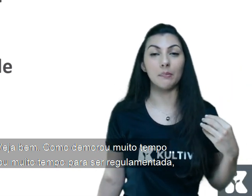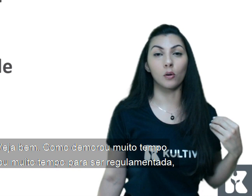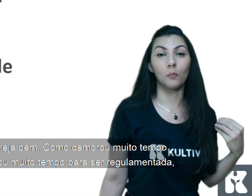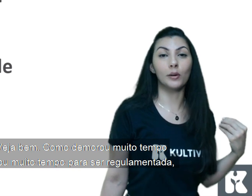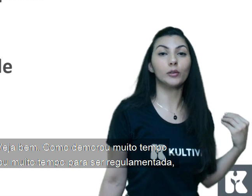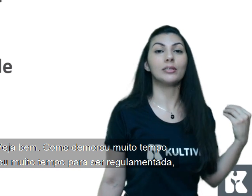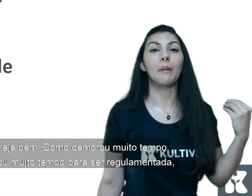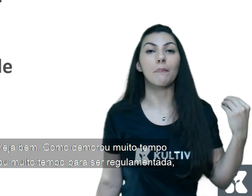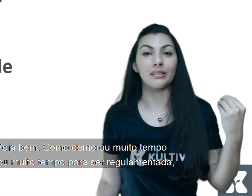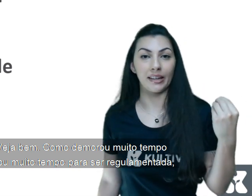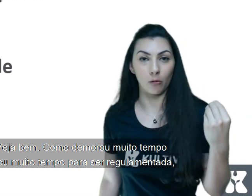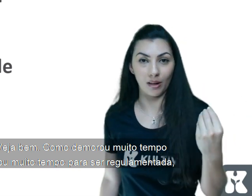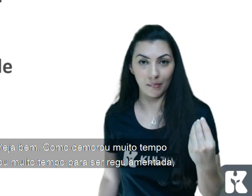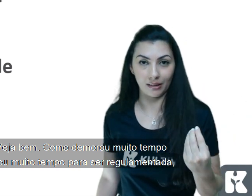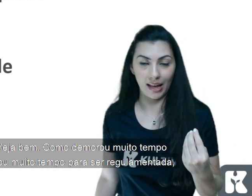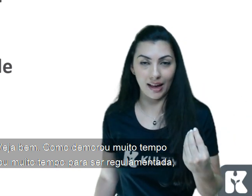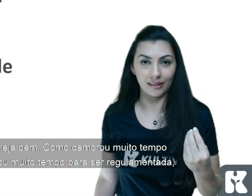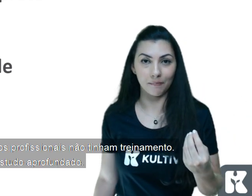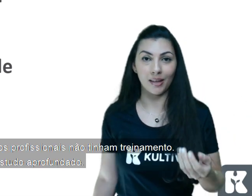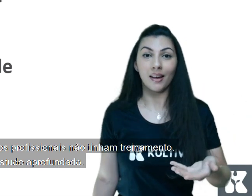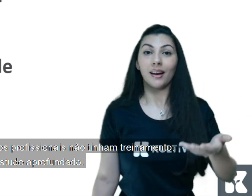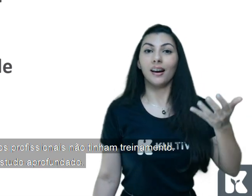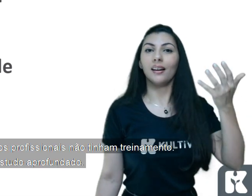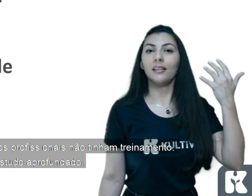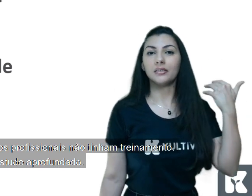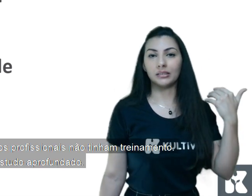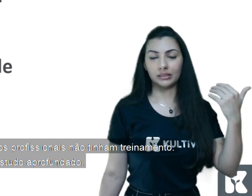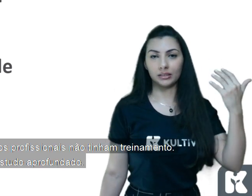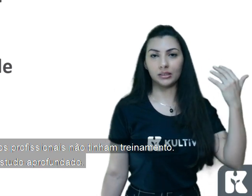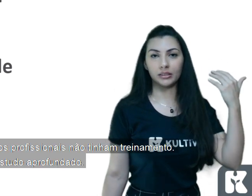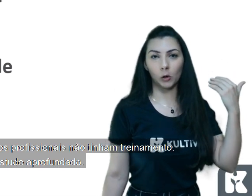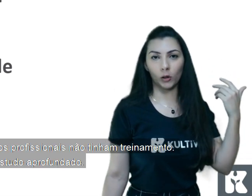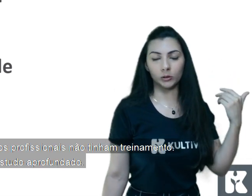Libras demorou muito tempo para ser regulamentada,